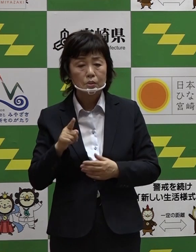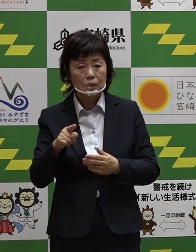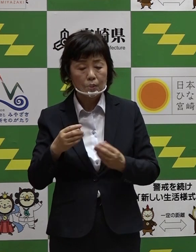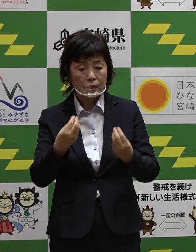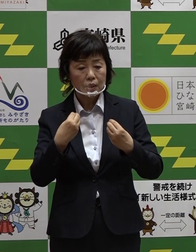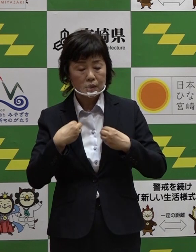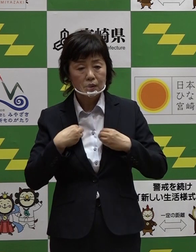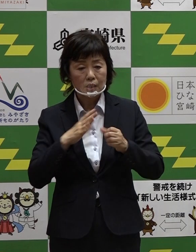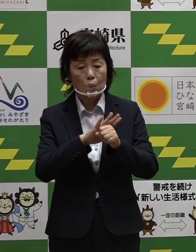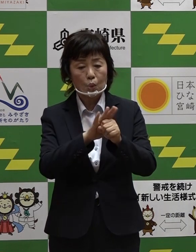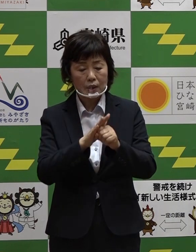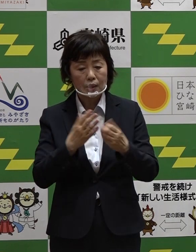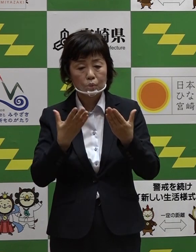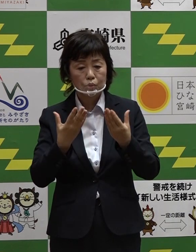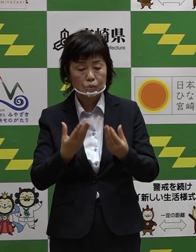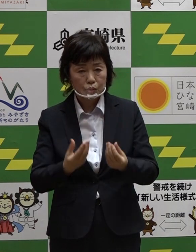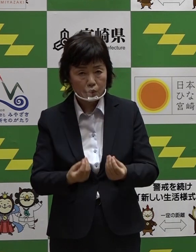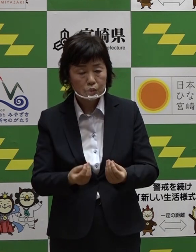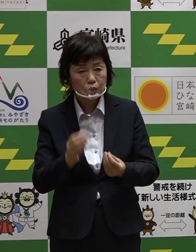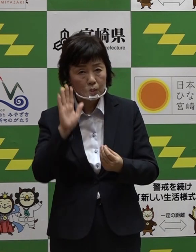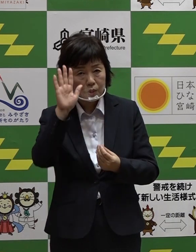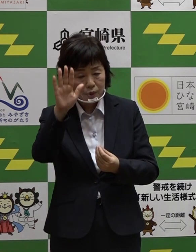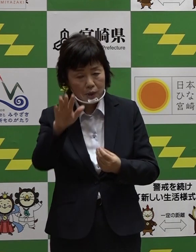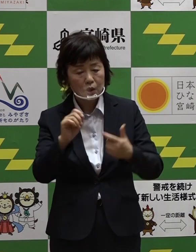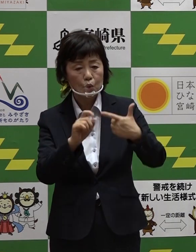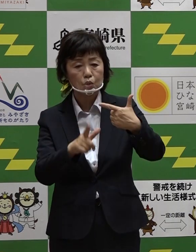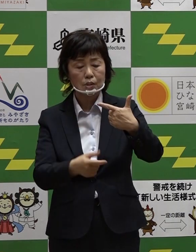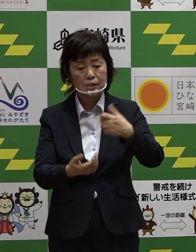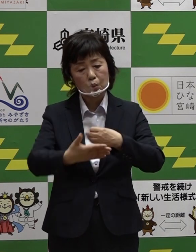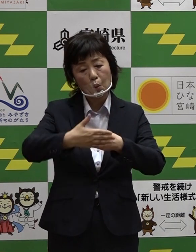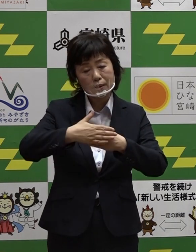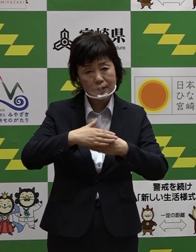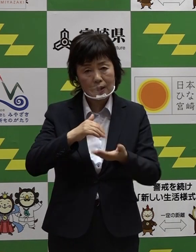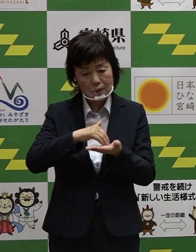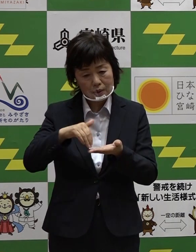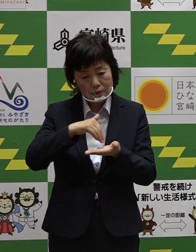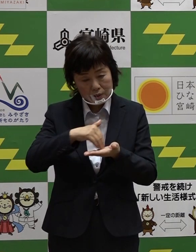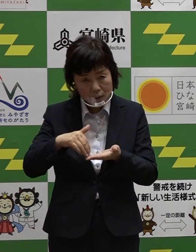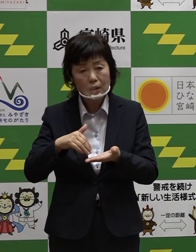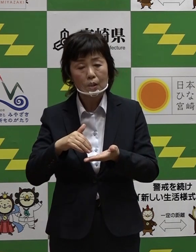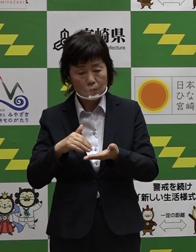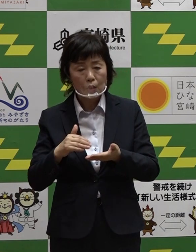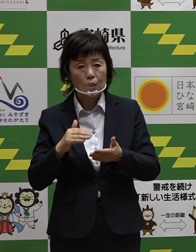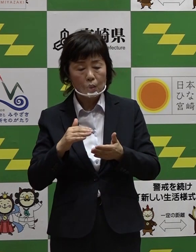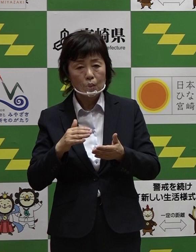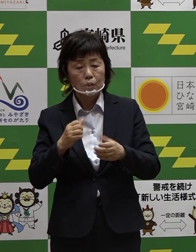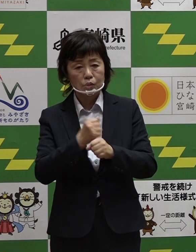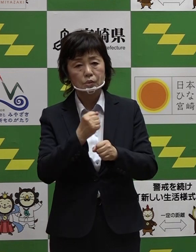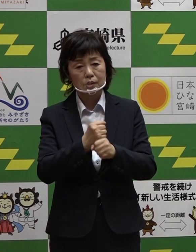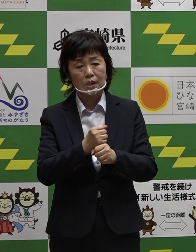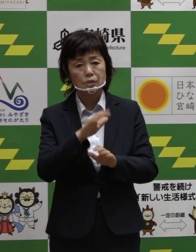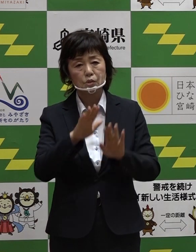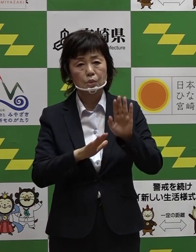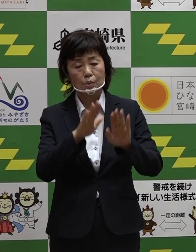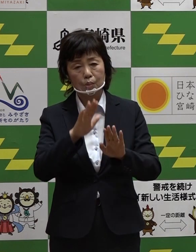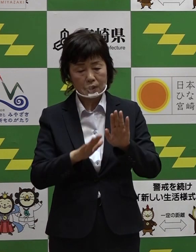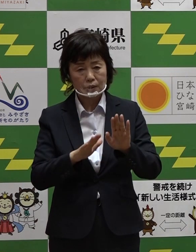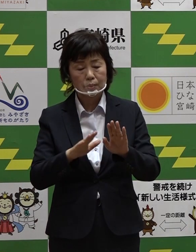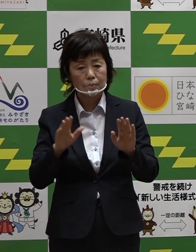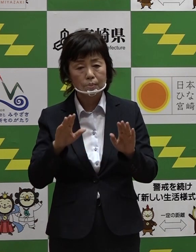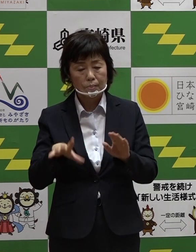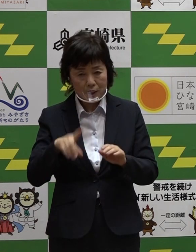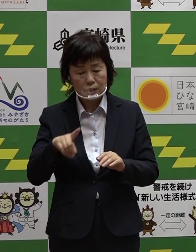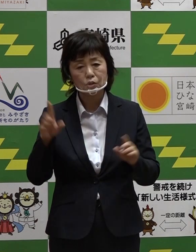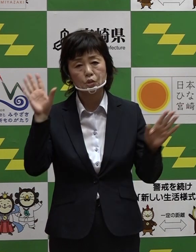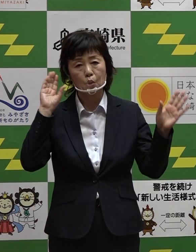らに見据えてですね、今回の6月補正でも仕組んでいるところでありまして、そこは早め早めに情報発信をしていくことも重